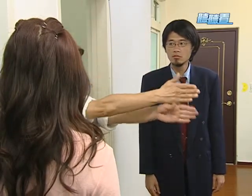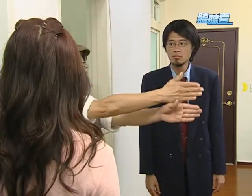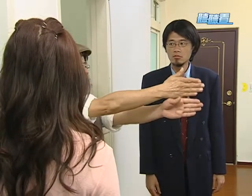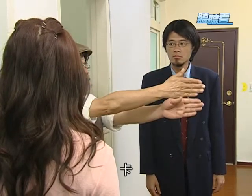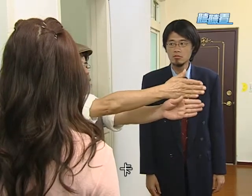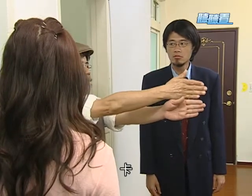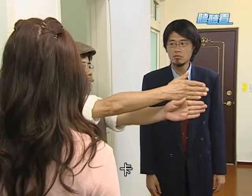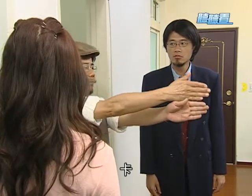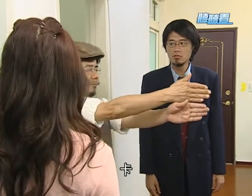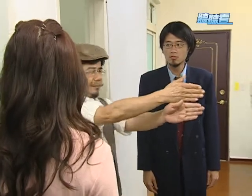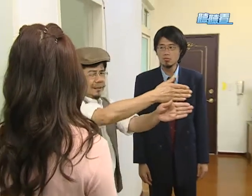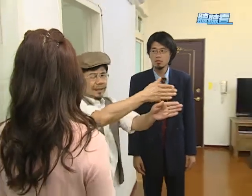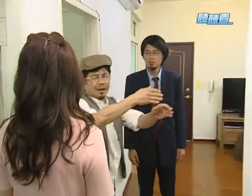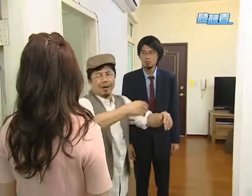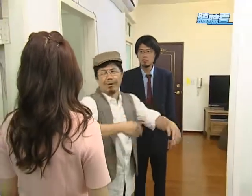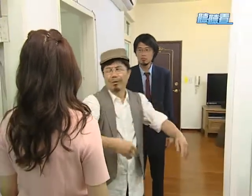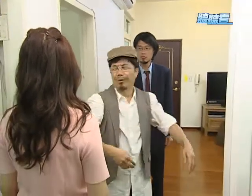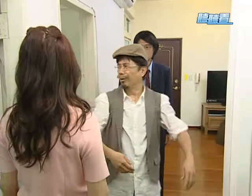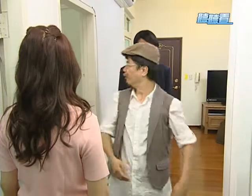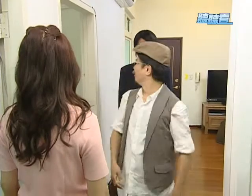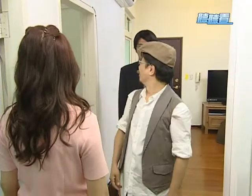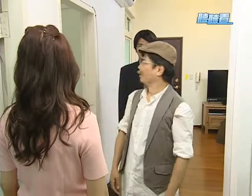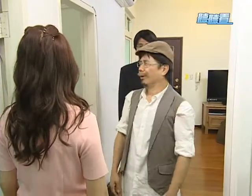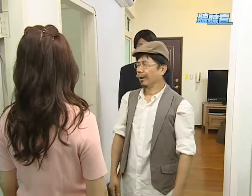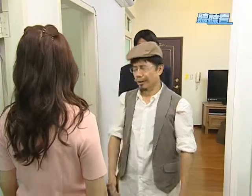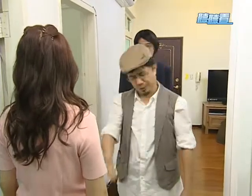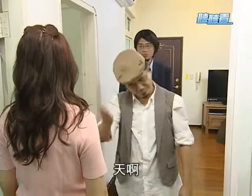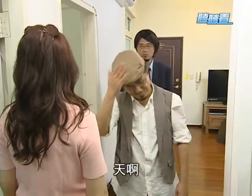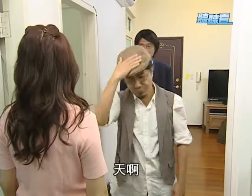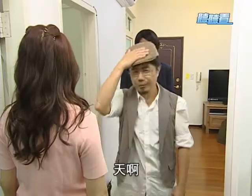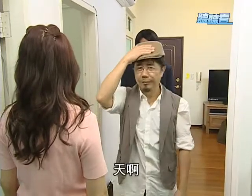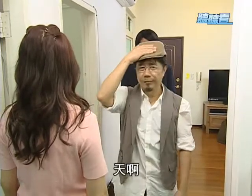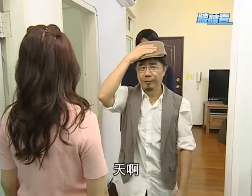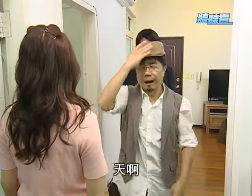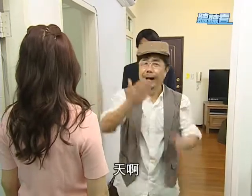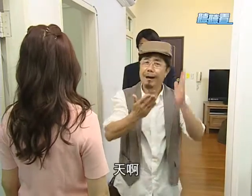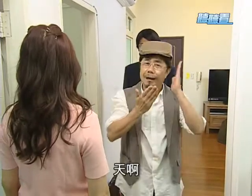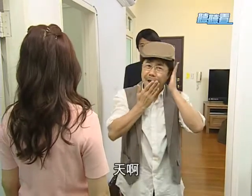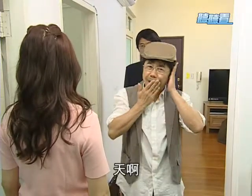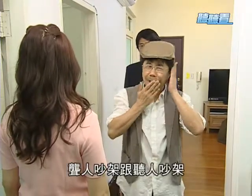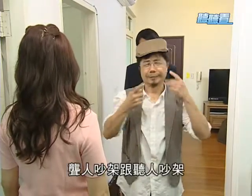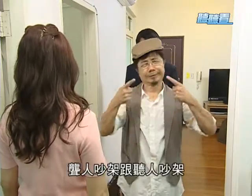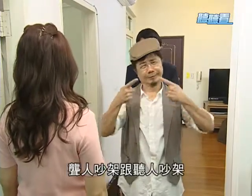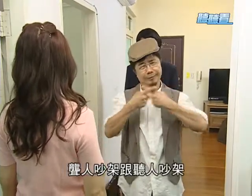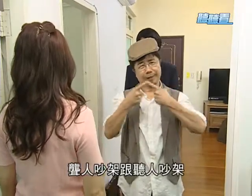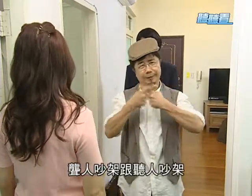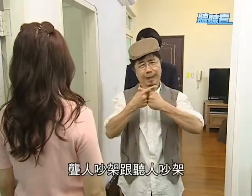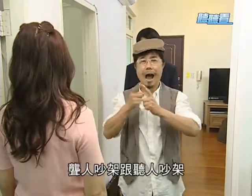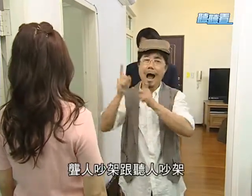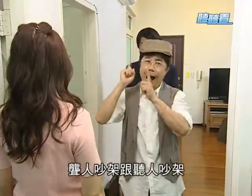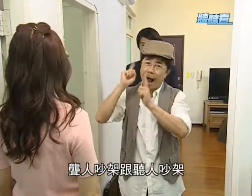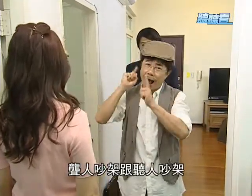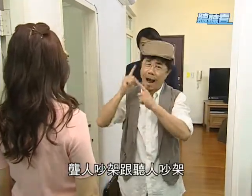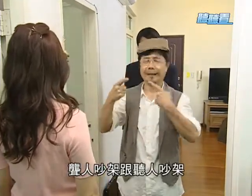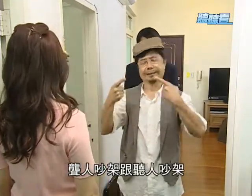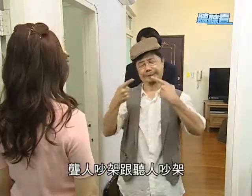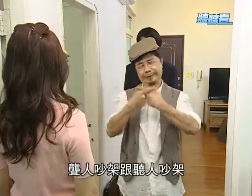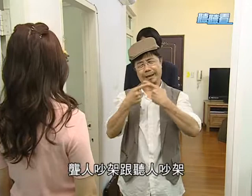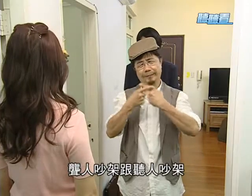咔！哦，天哪！聋人吵架跟听人吵架有一